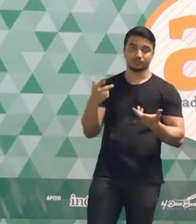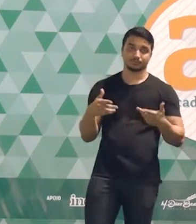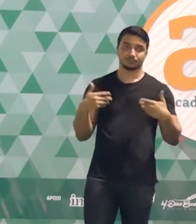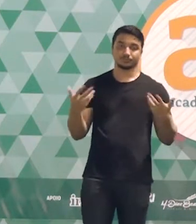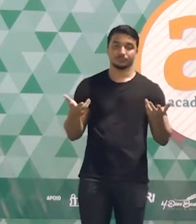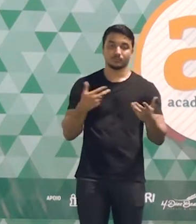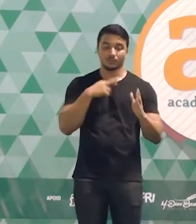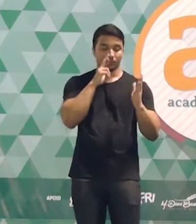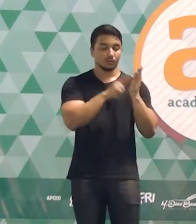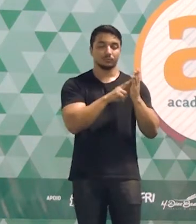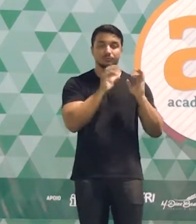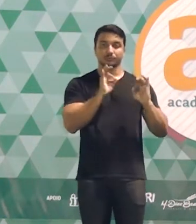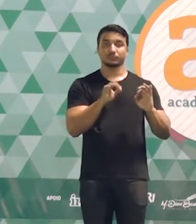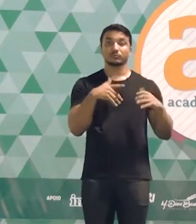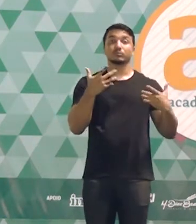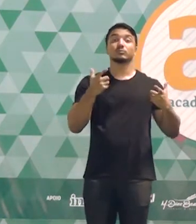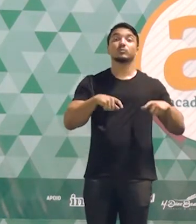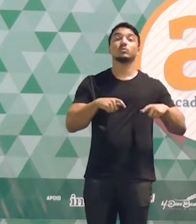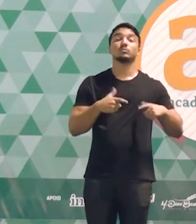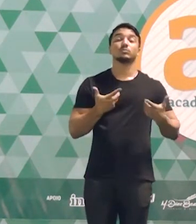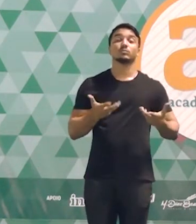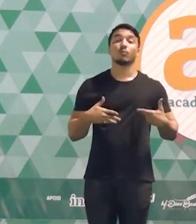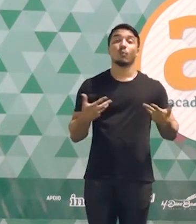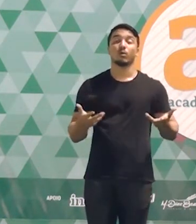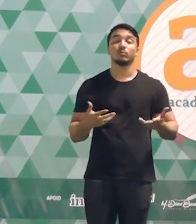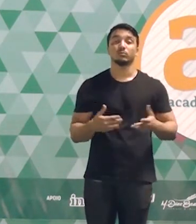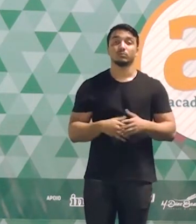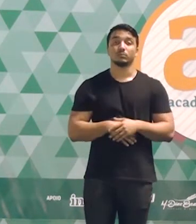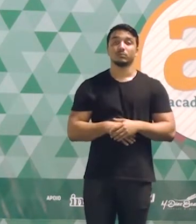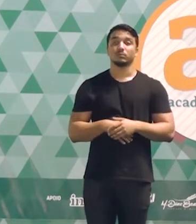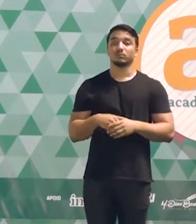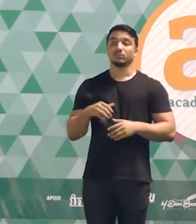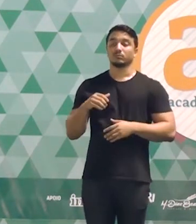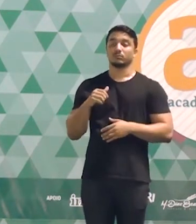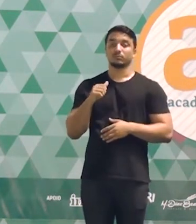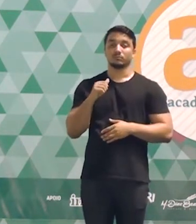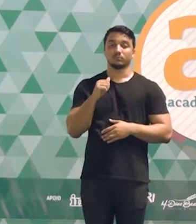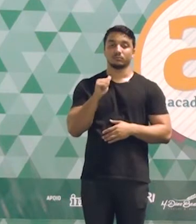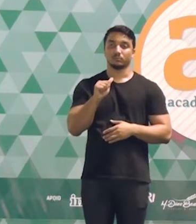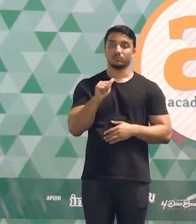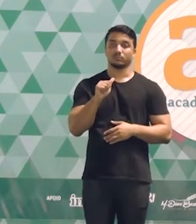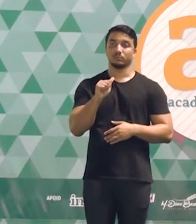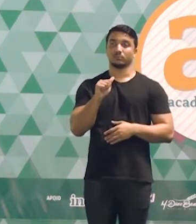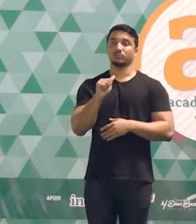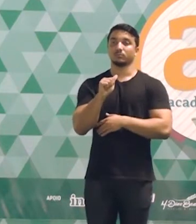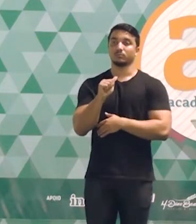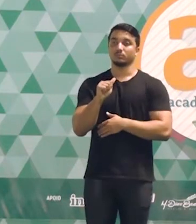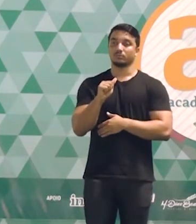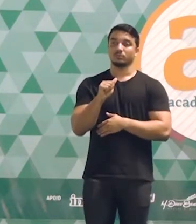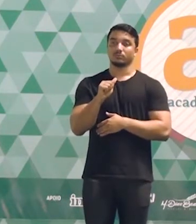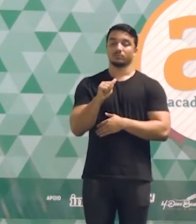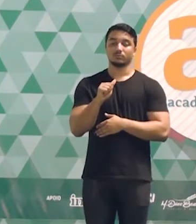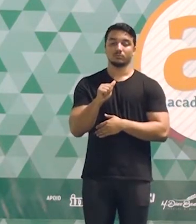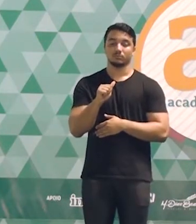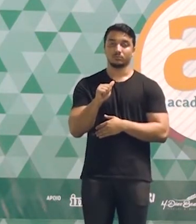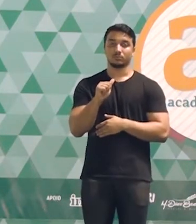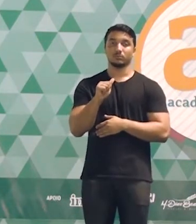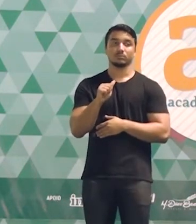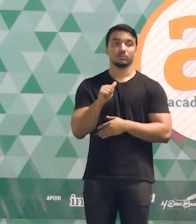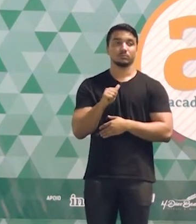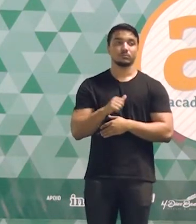Portanto, a resposta está na alternativa A, na alternativa A, e na alternativa A